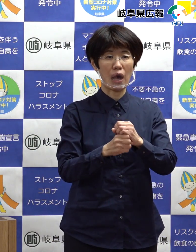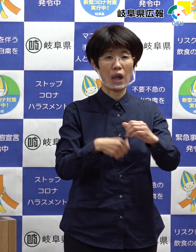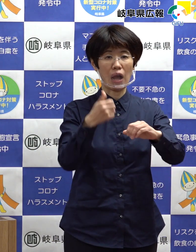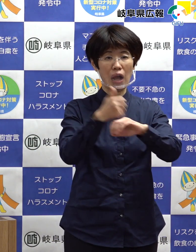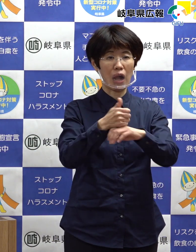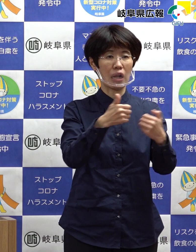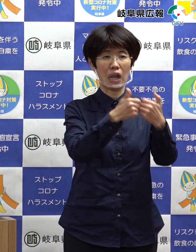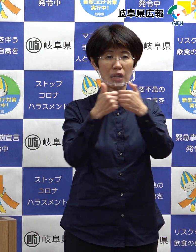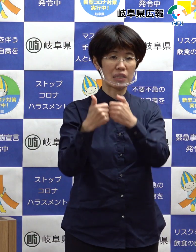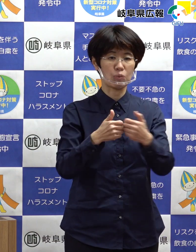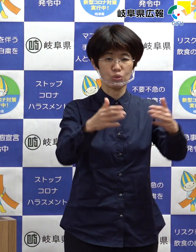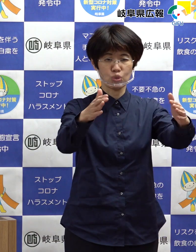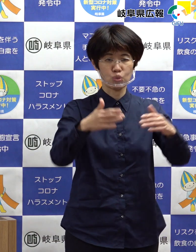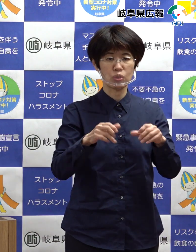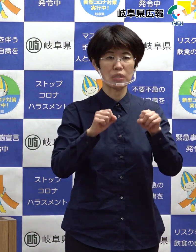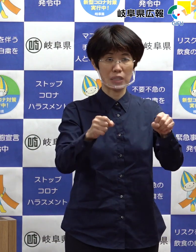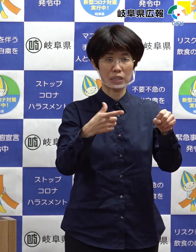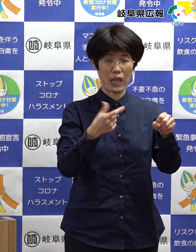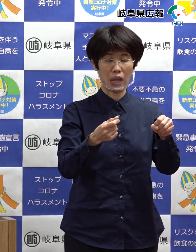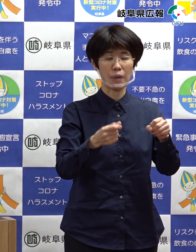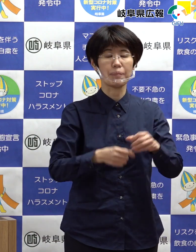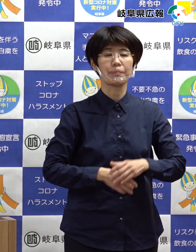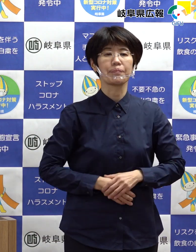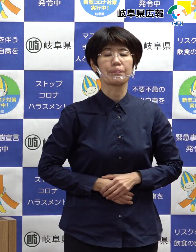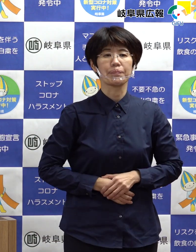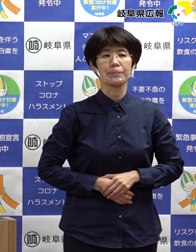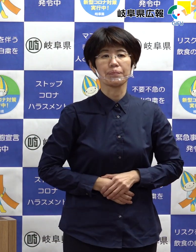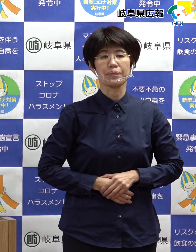急遽招集しまして、